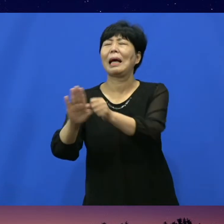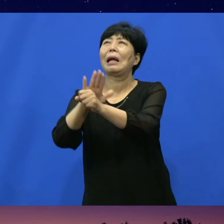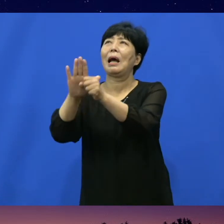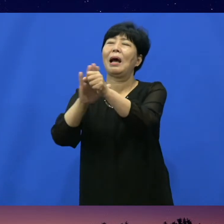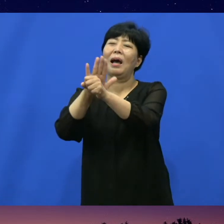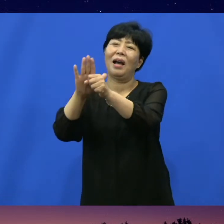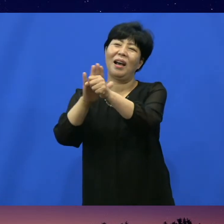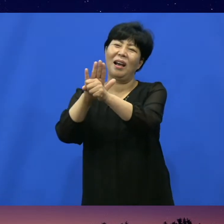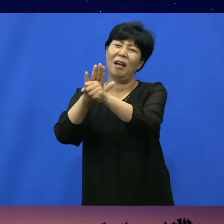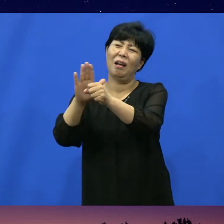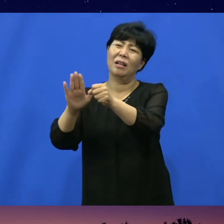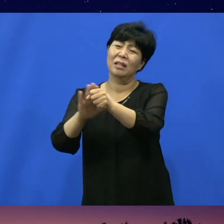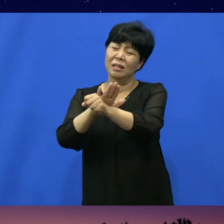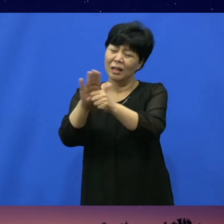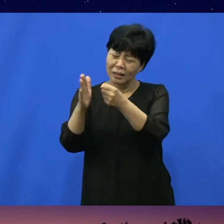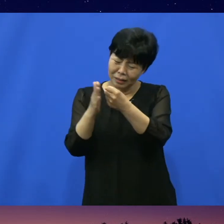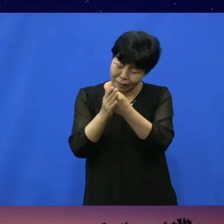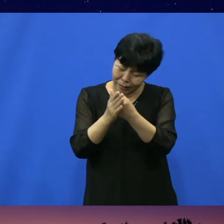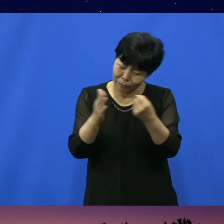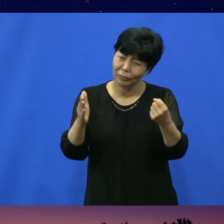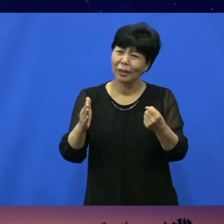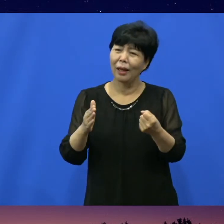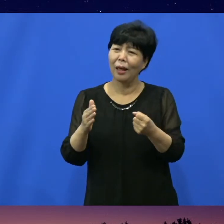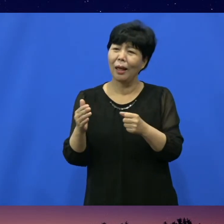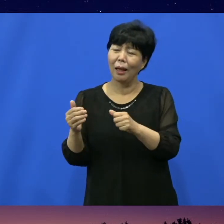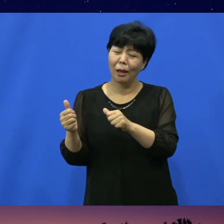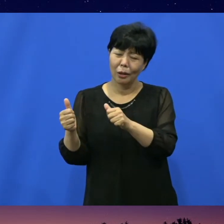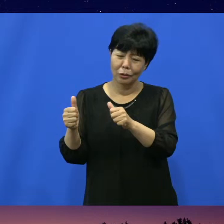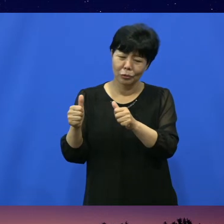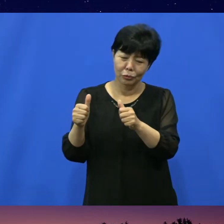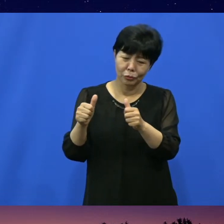그래서 그 사랑 때문에 죽을 수도 있는 거죠. 죽음보다 강하니까.